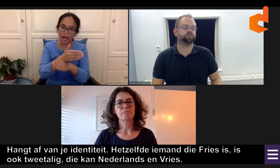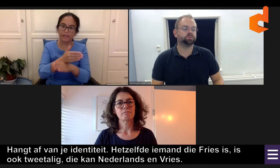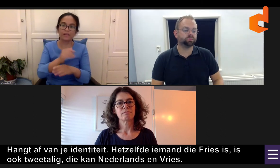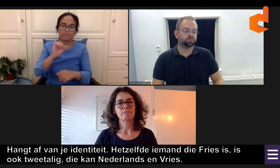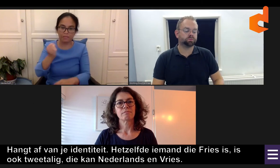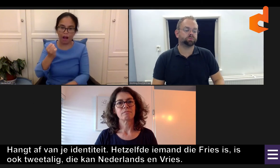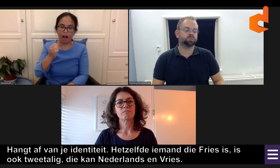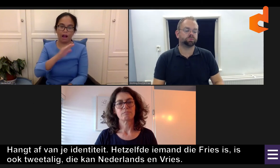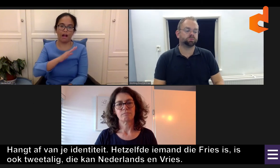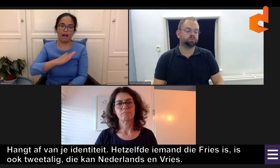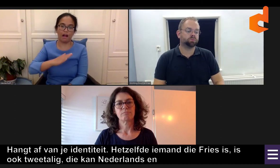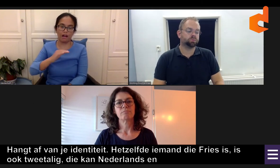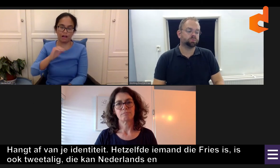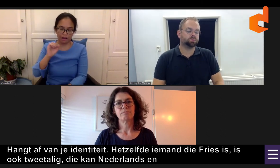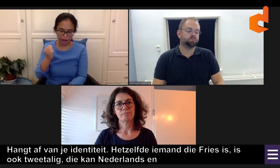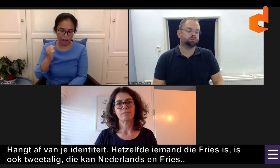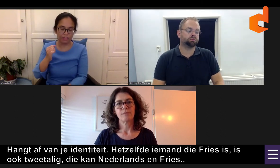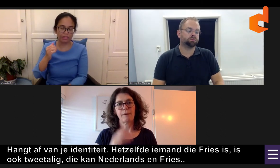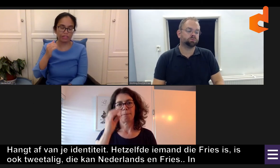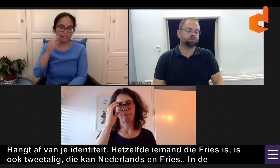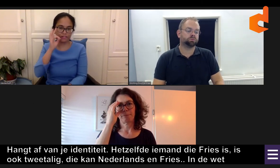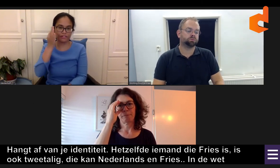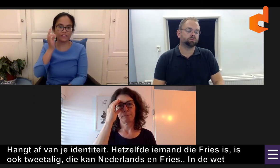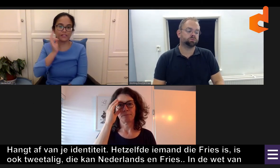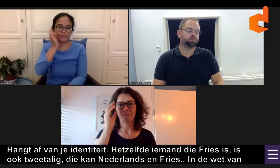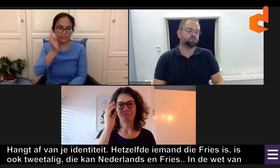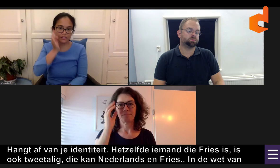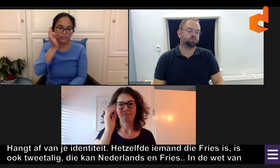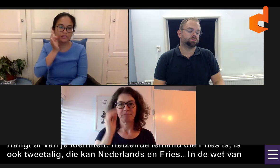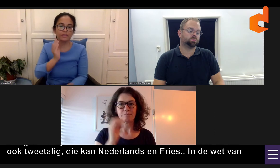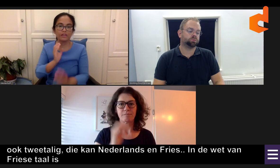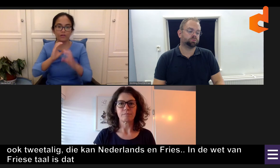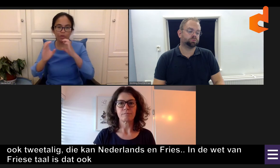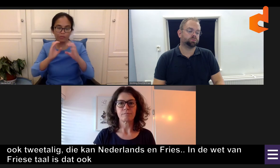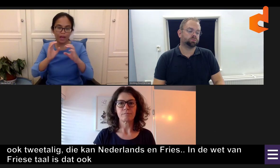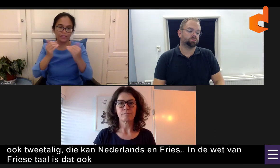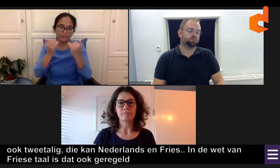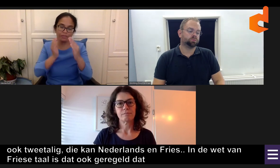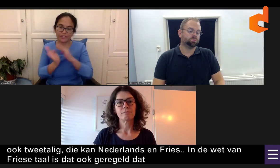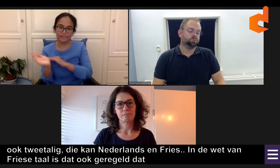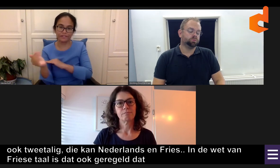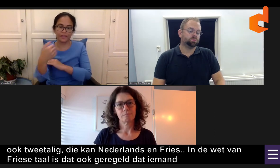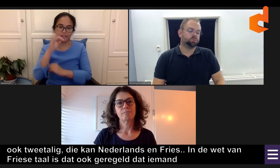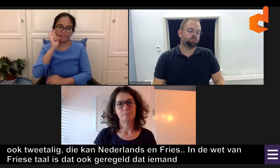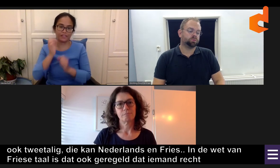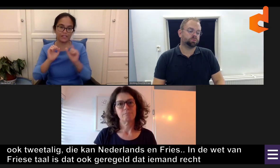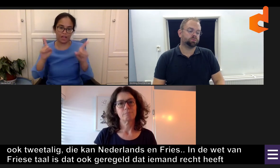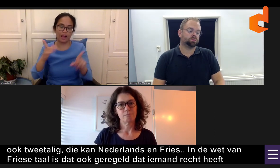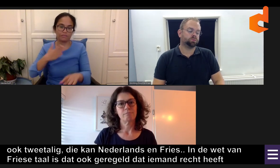En in de wet van Friese taal is dat ook geregeld, dat iemand ook recht heeft om Fries te spreken. En ook te